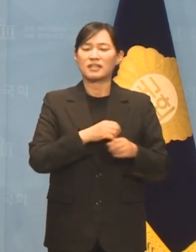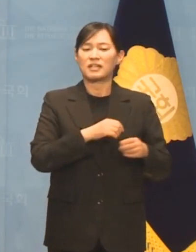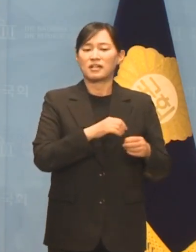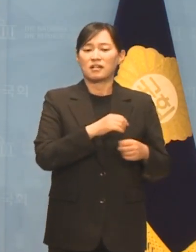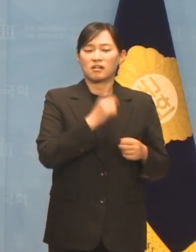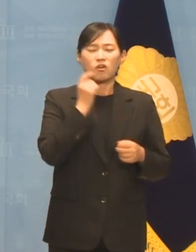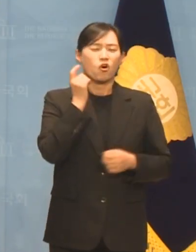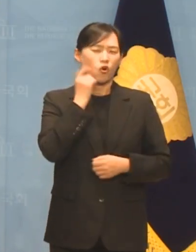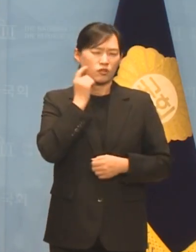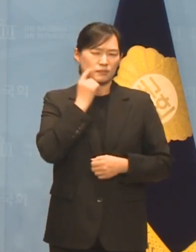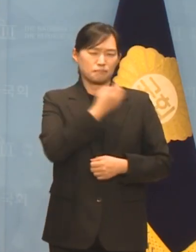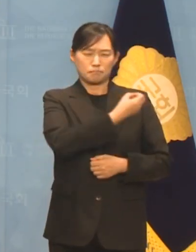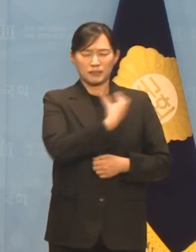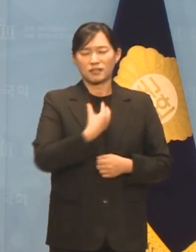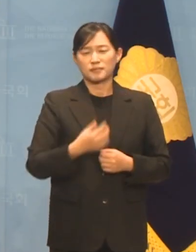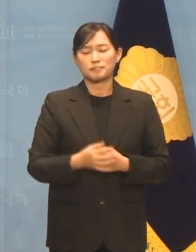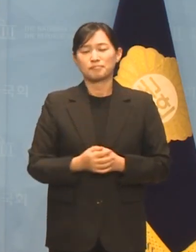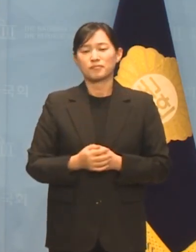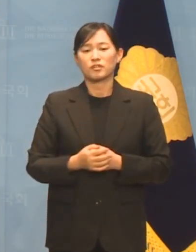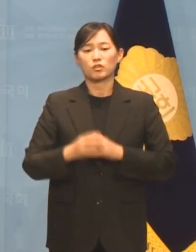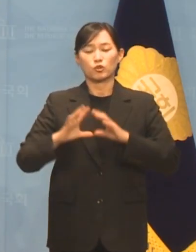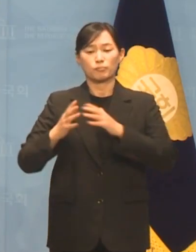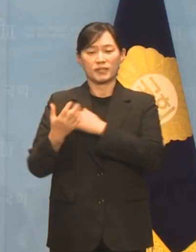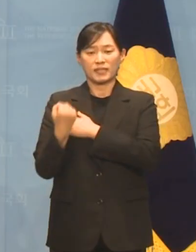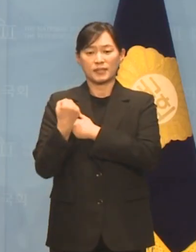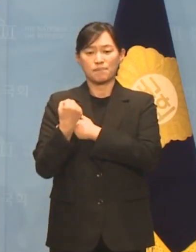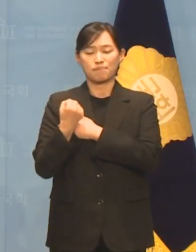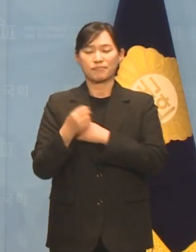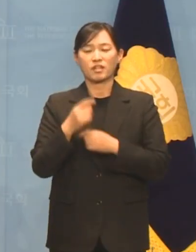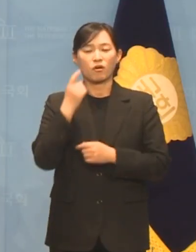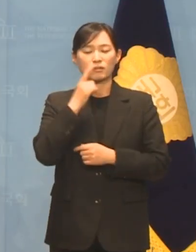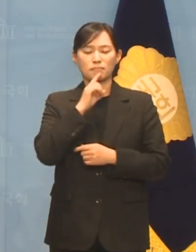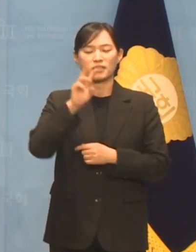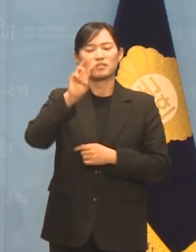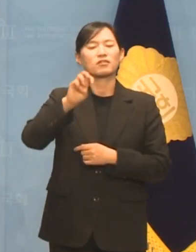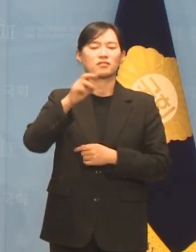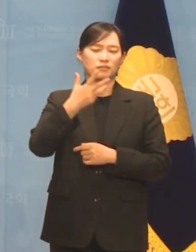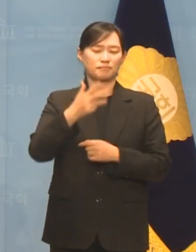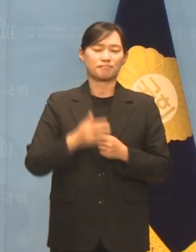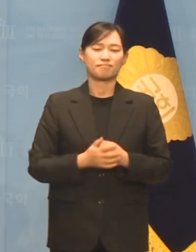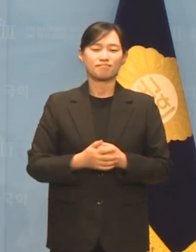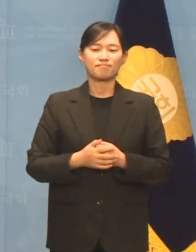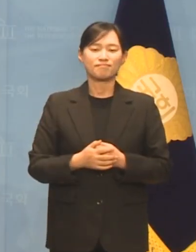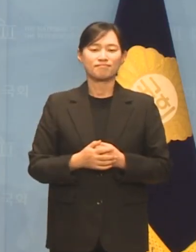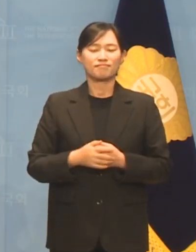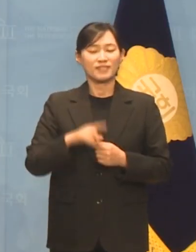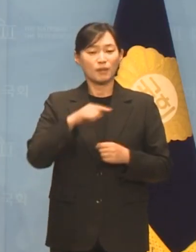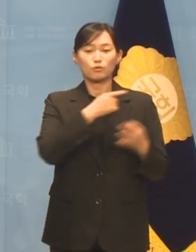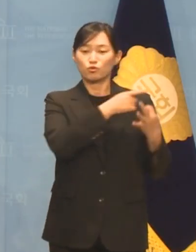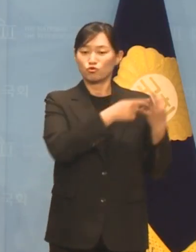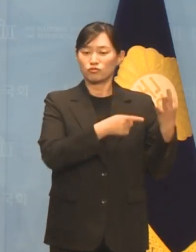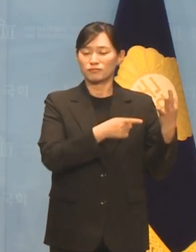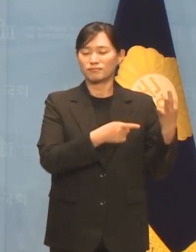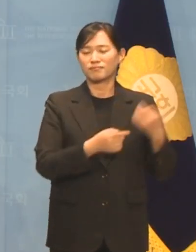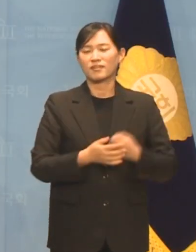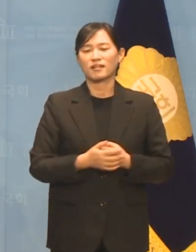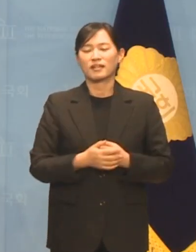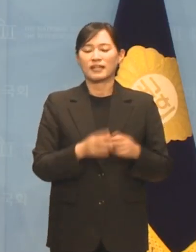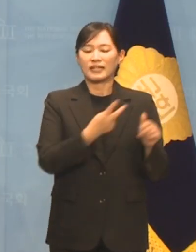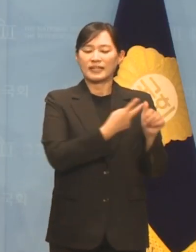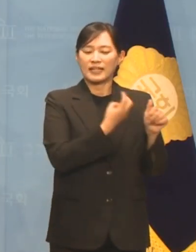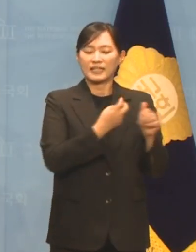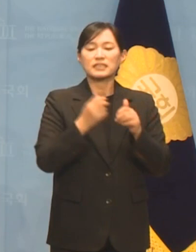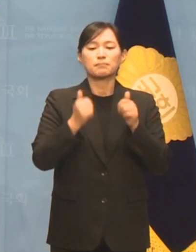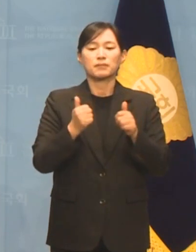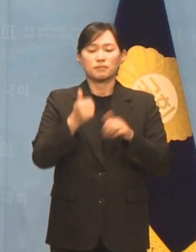합리화하라는 거짓 주장입니다. 국민의힘 거짓말 시리즈 38번째입니다. 다음 거짓말도 윤석열 대통령은 탄핵심판